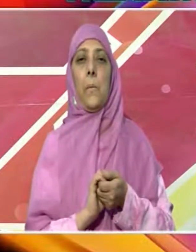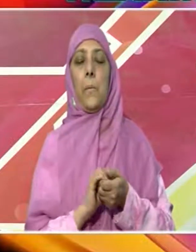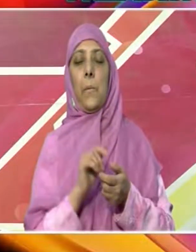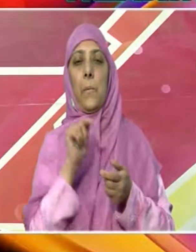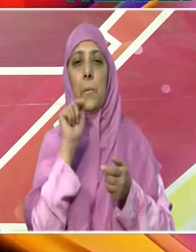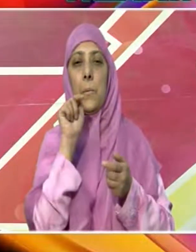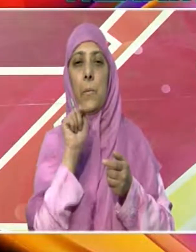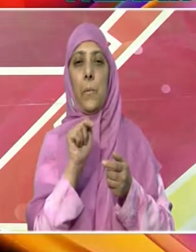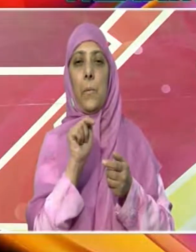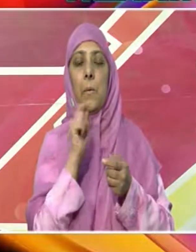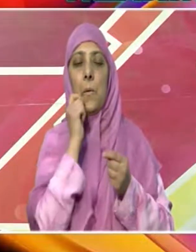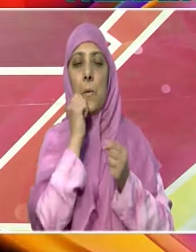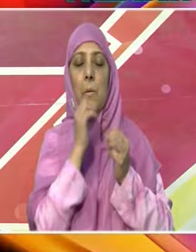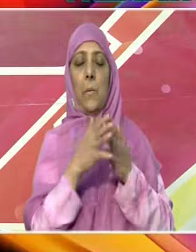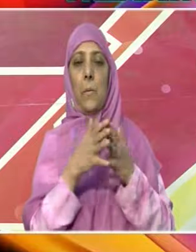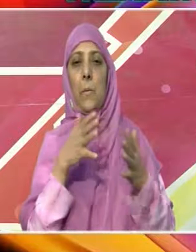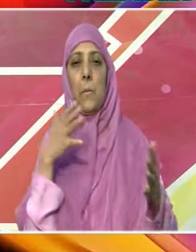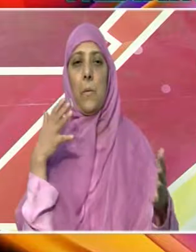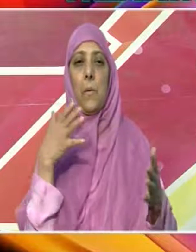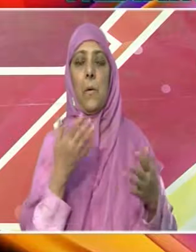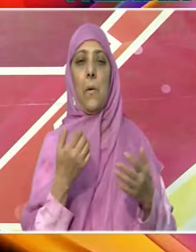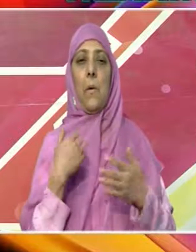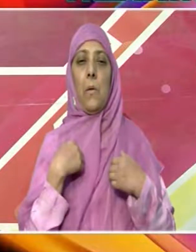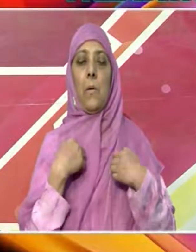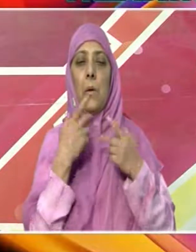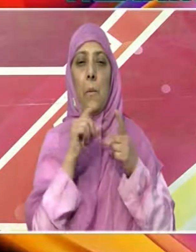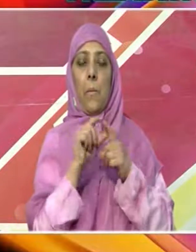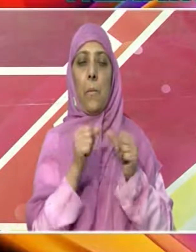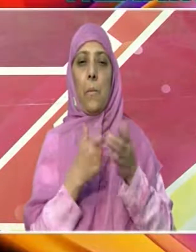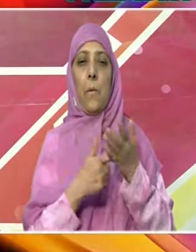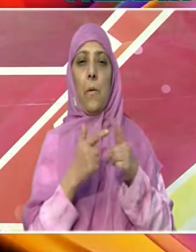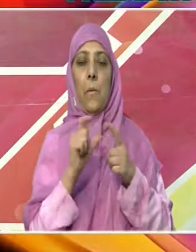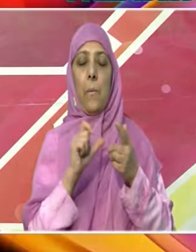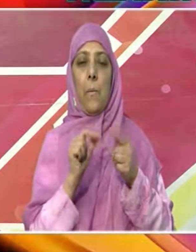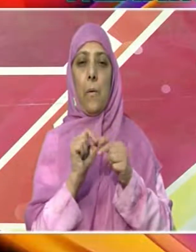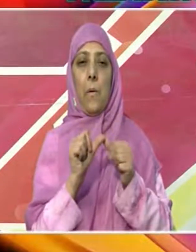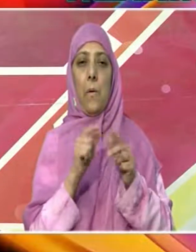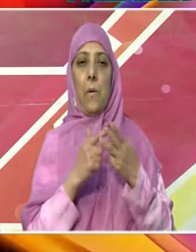जिसमें बड़ी तादाद में शिरकत की